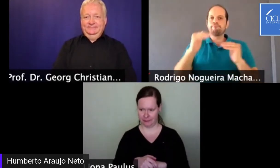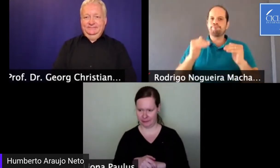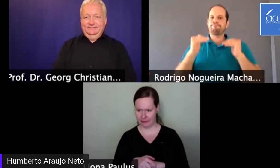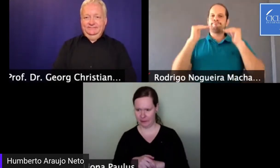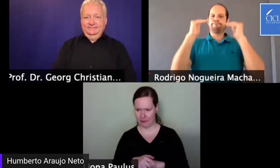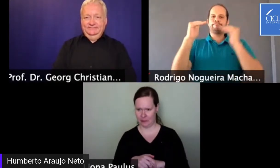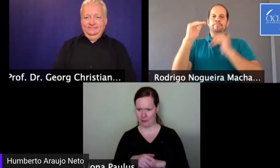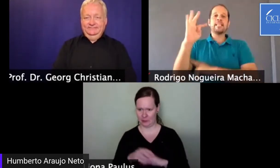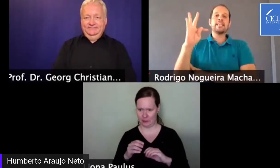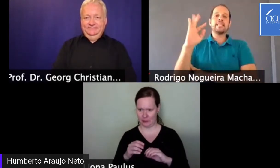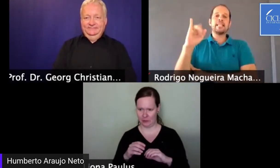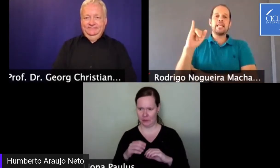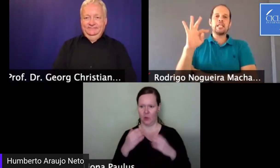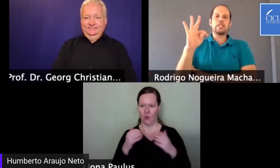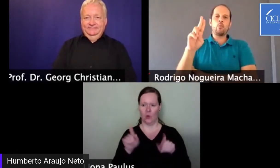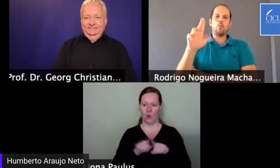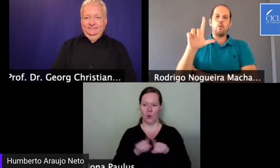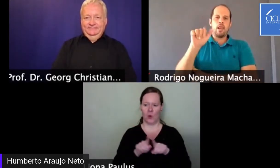O professor